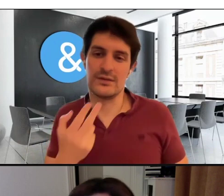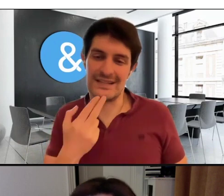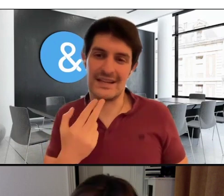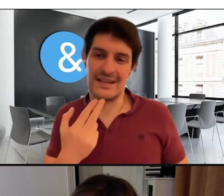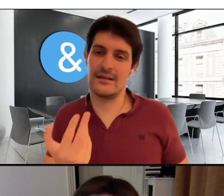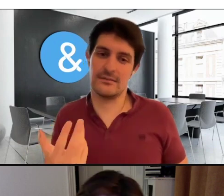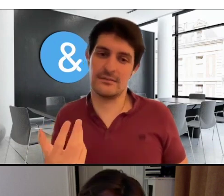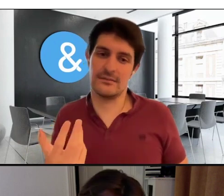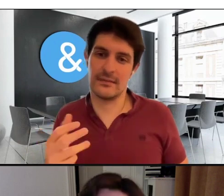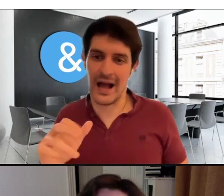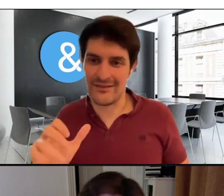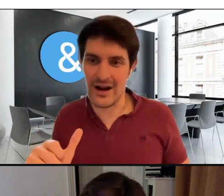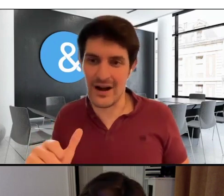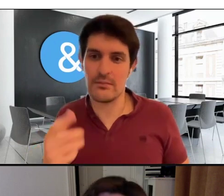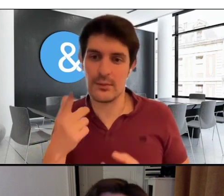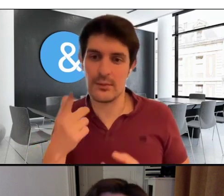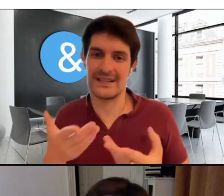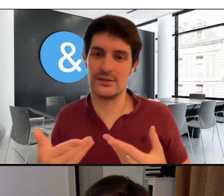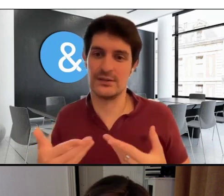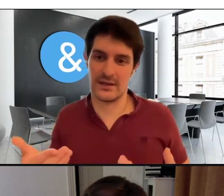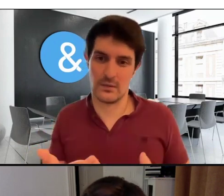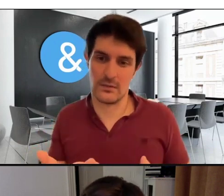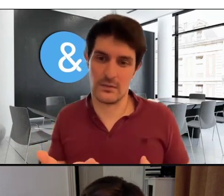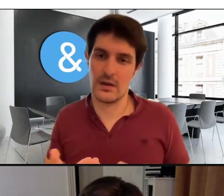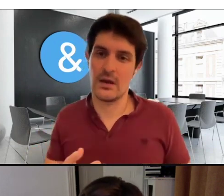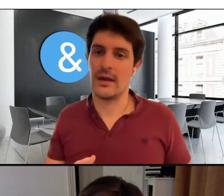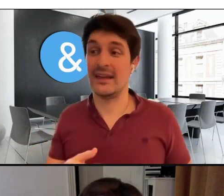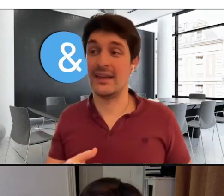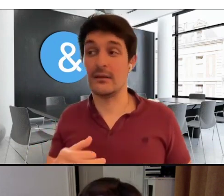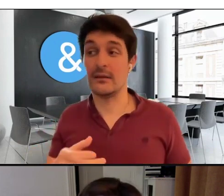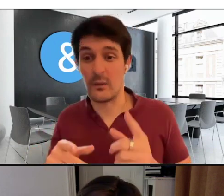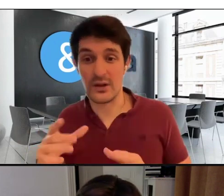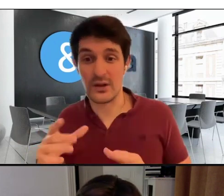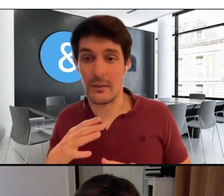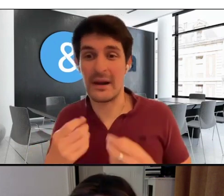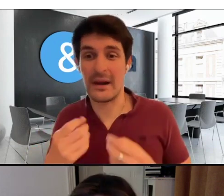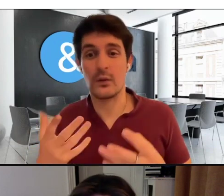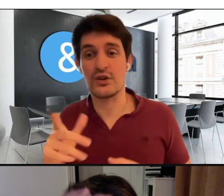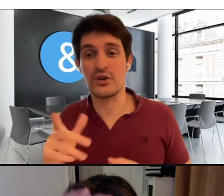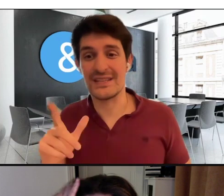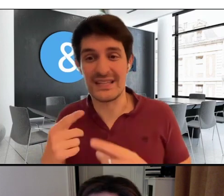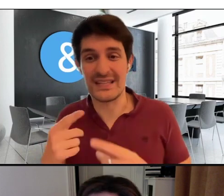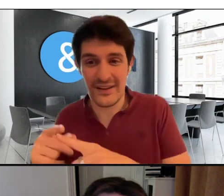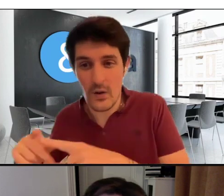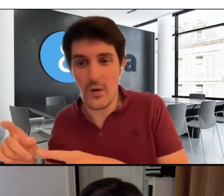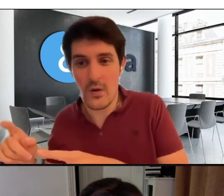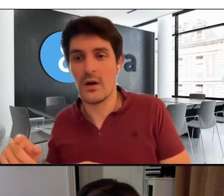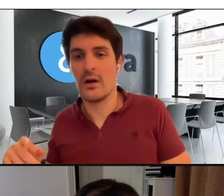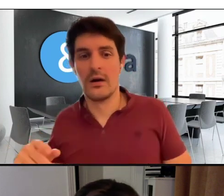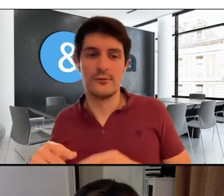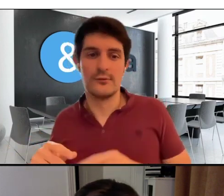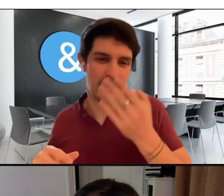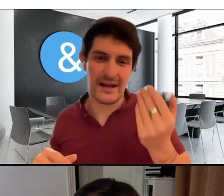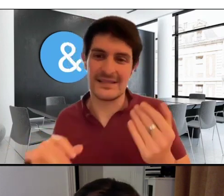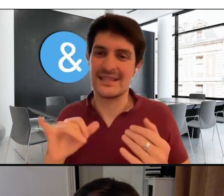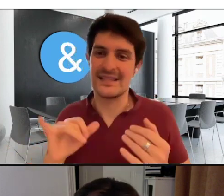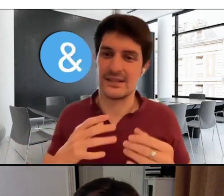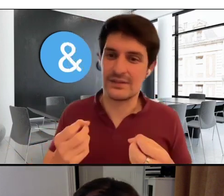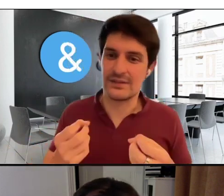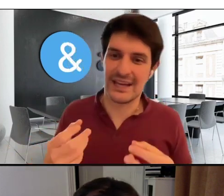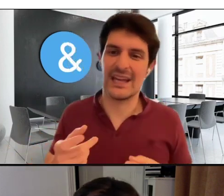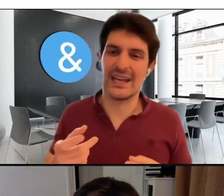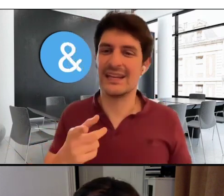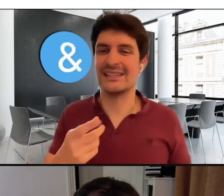utiliser Ava pour cette situation. Et quelquefois, tu as plein de logiciels différents. Tu sais pas si ça va être